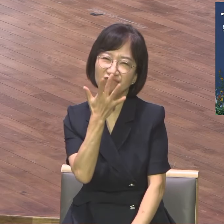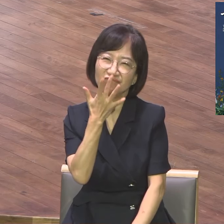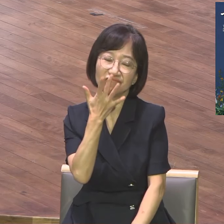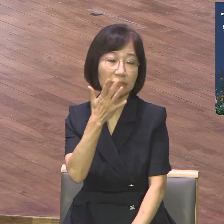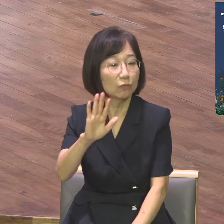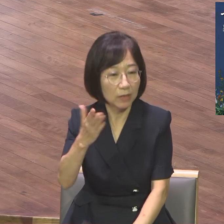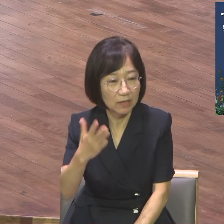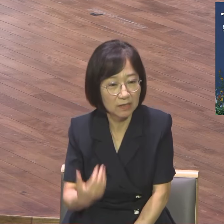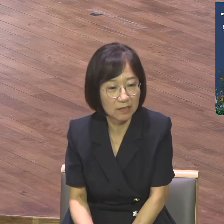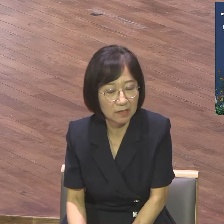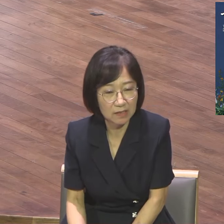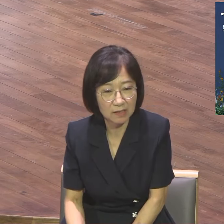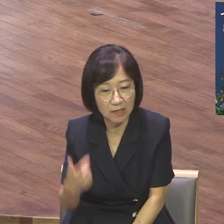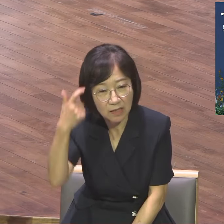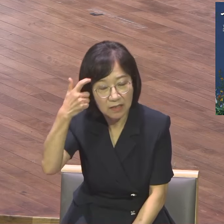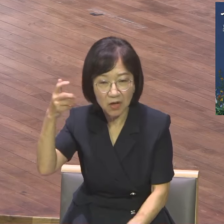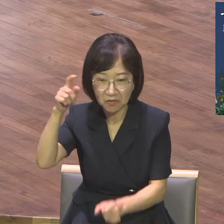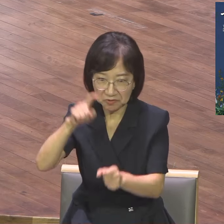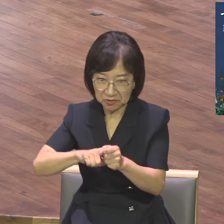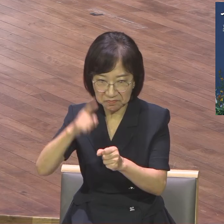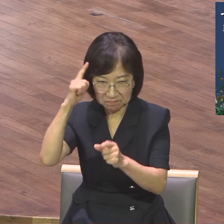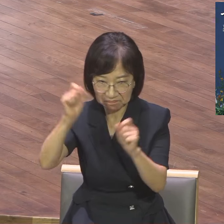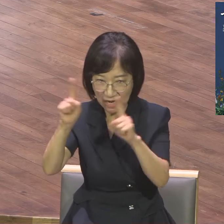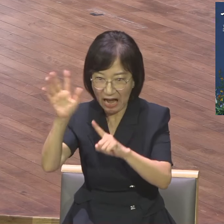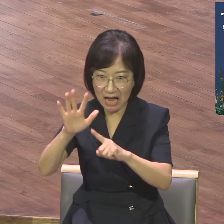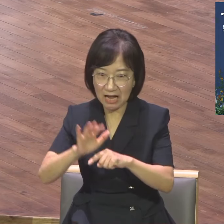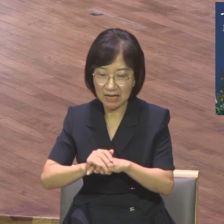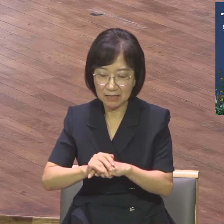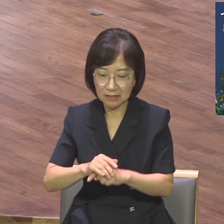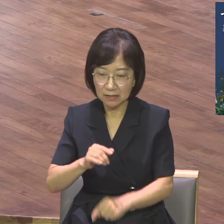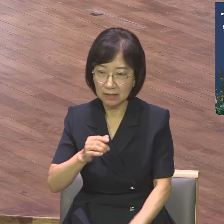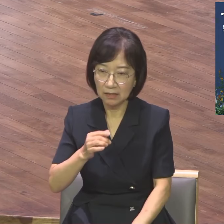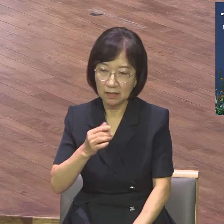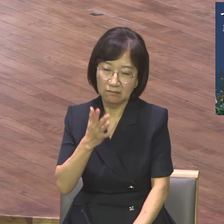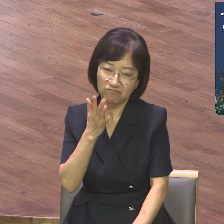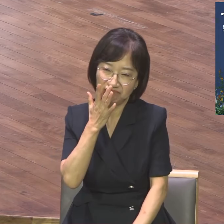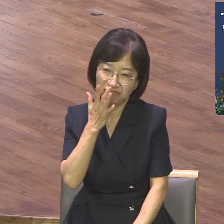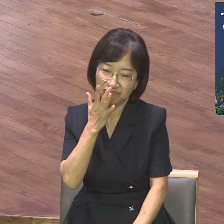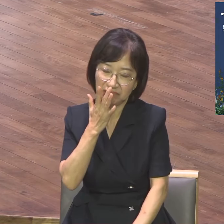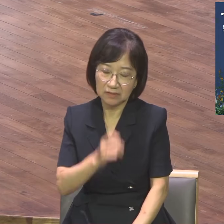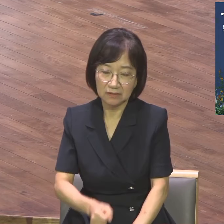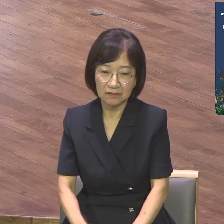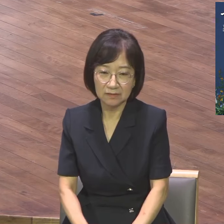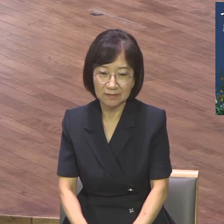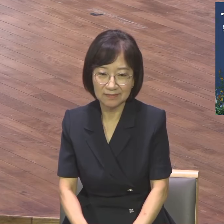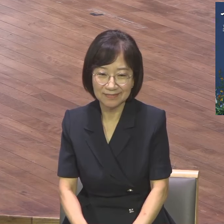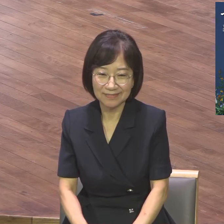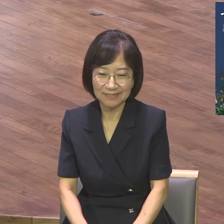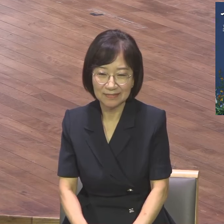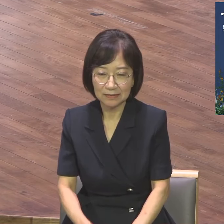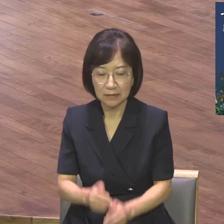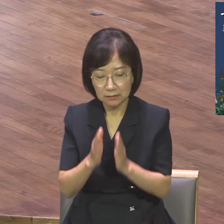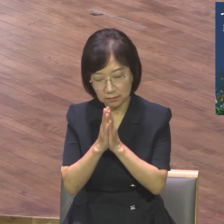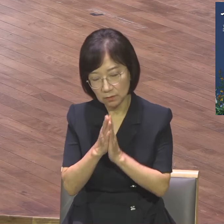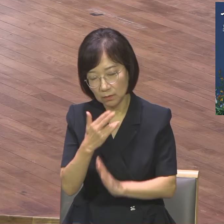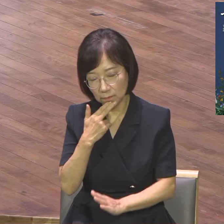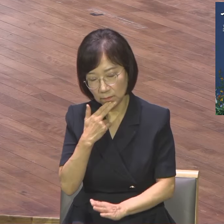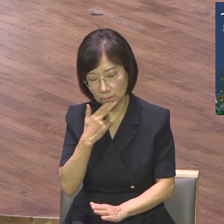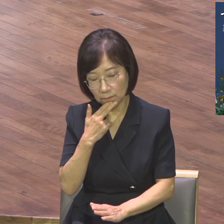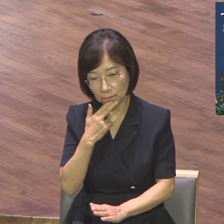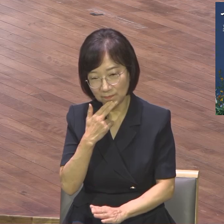감각이 없어요. 영적으로 막 세상적으로는 막 예민하고 무지 빠른데 영적으로는